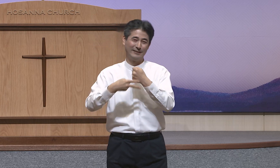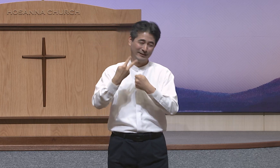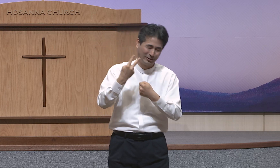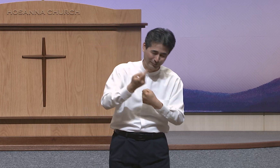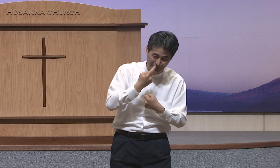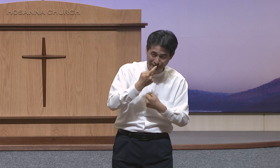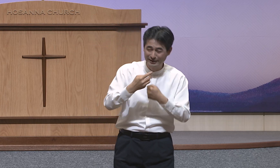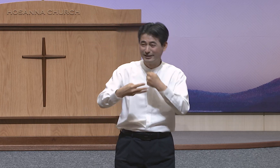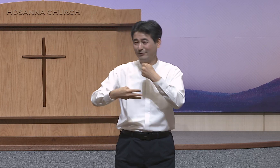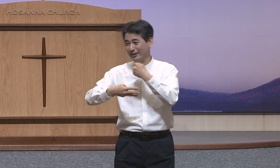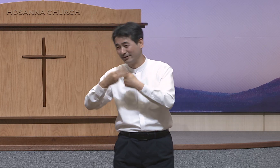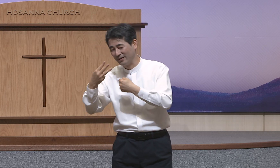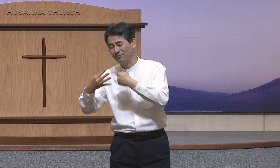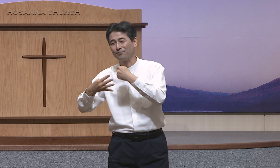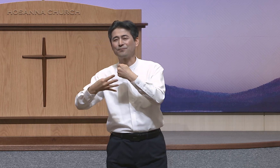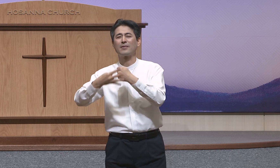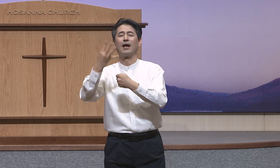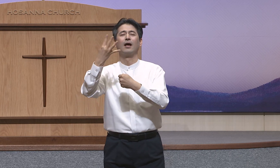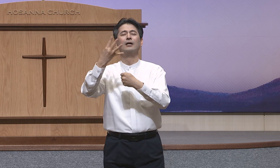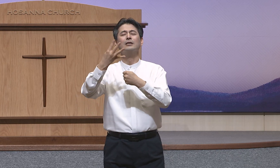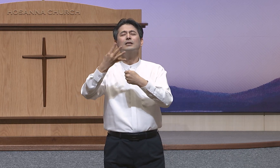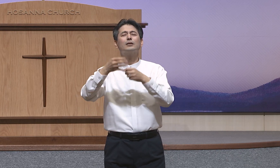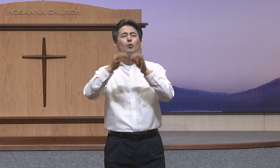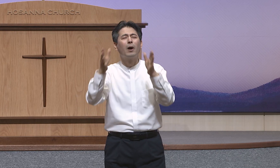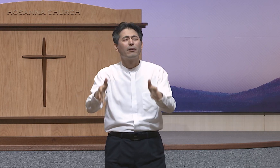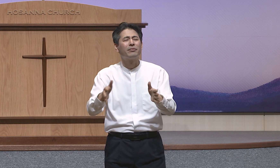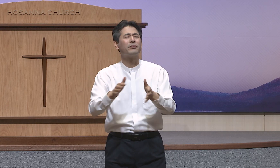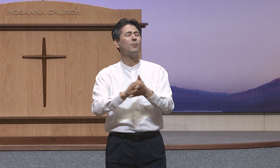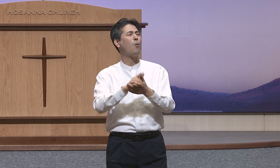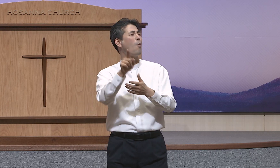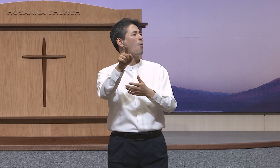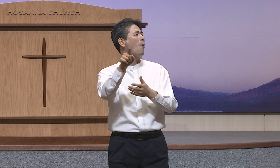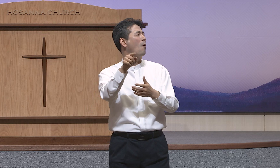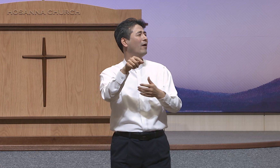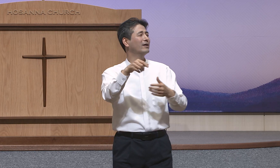것을 처음 배우고 1학년, 2학년, 3학년